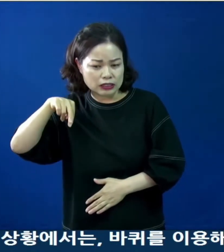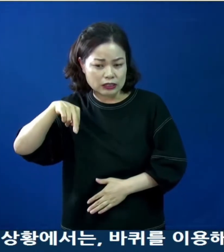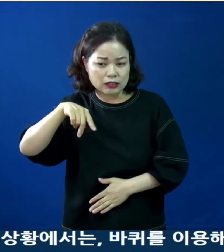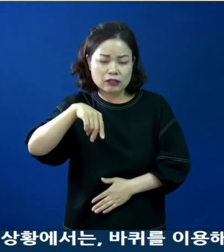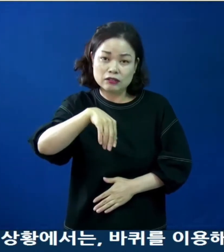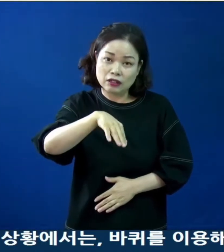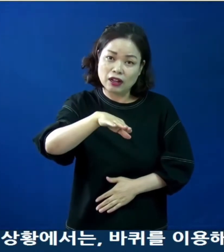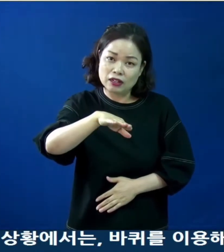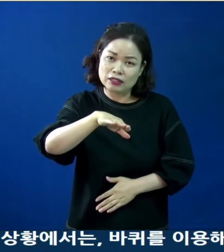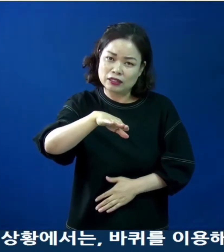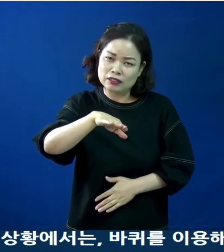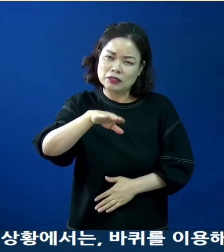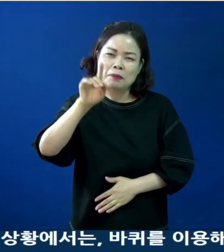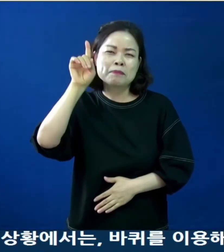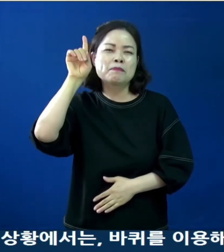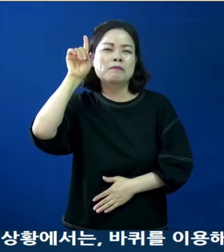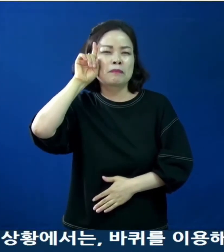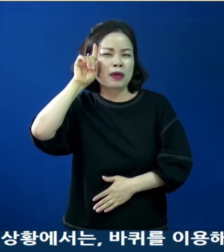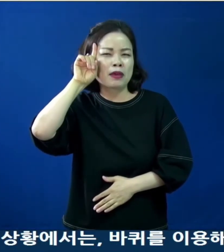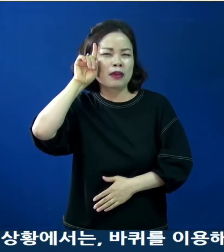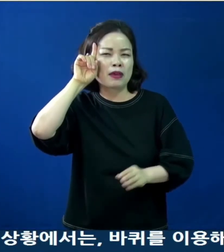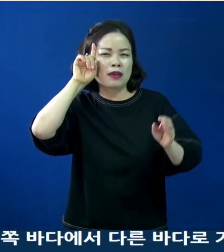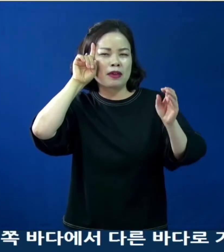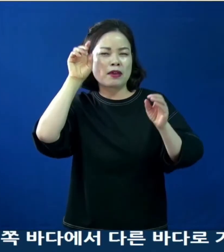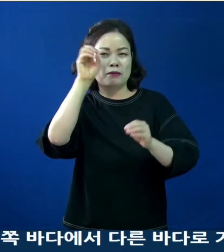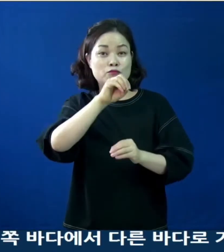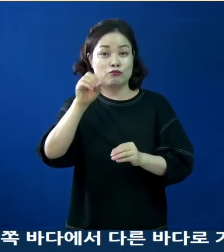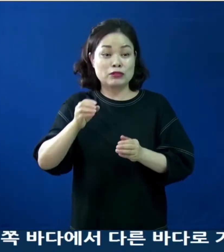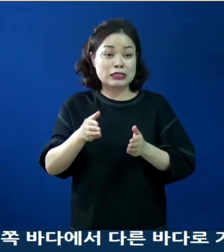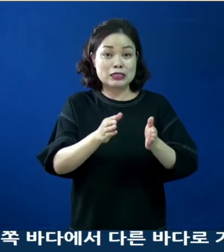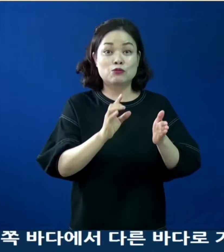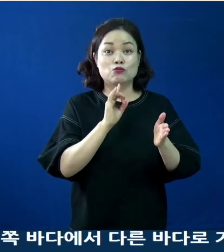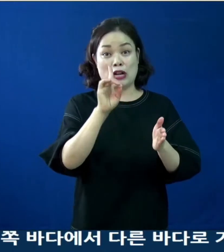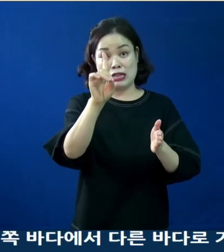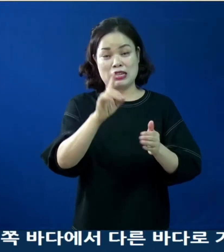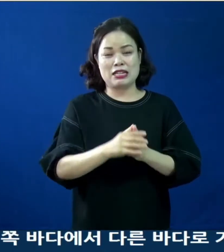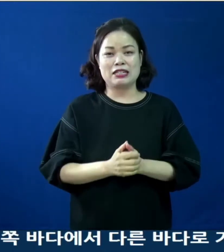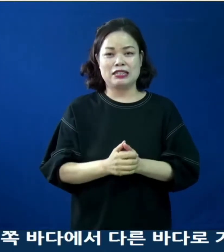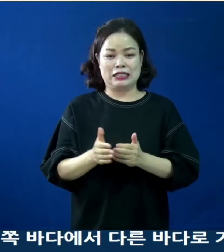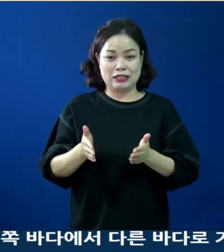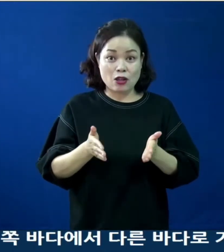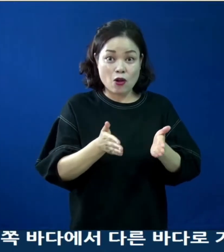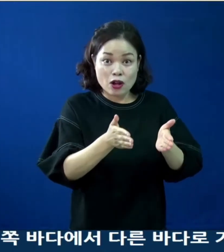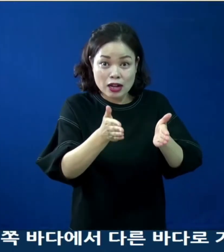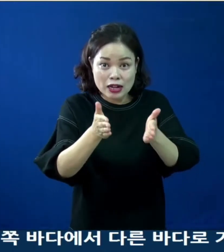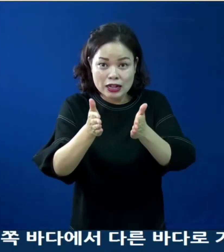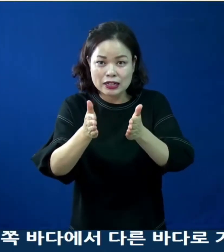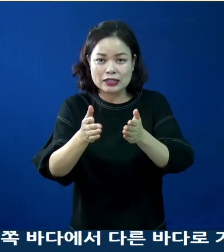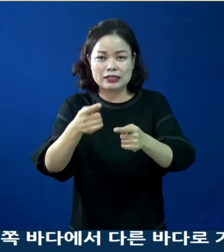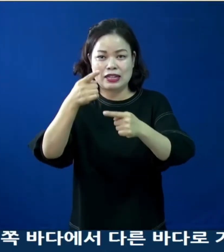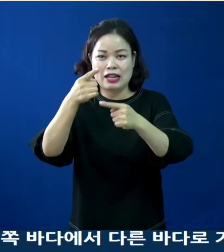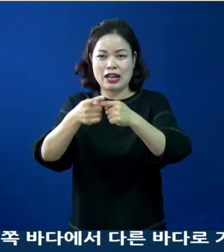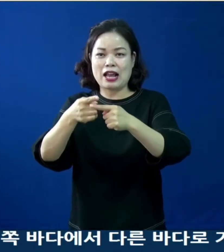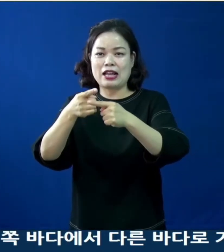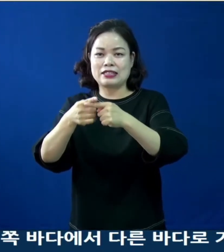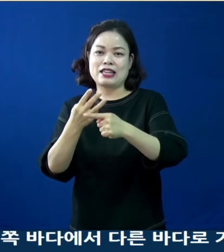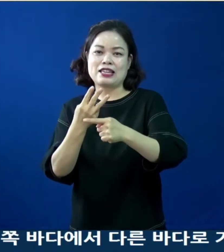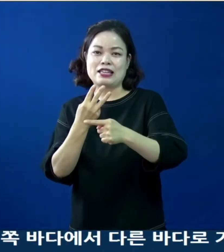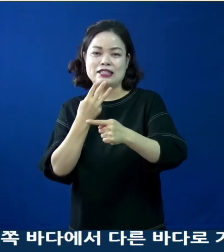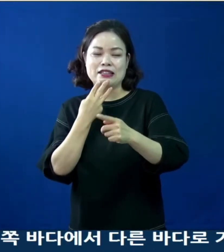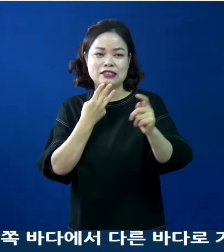거의 100%에 가깝습니다. 왜냐하면 저 길밖에 없거든요. 그래서 이제 저 길로 해가지고 아덴에서